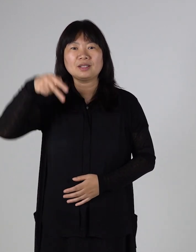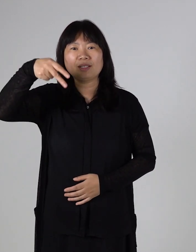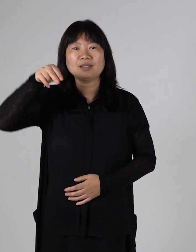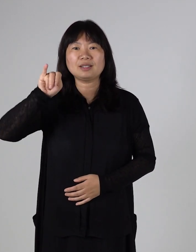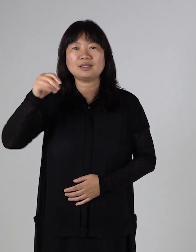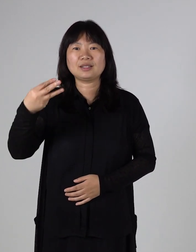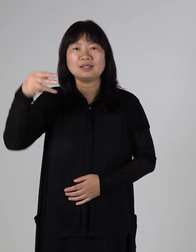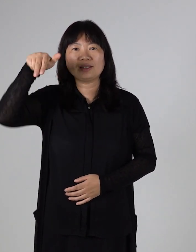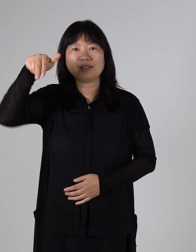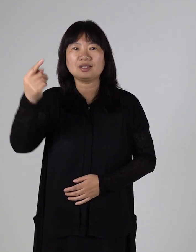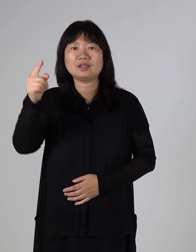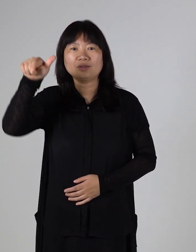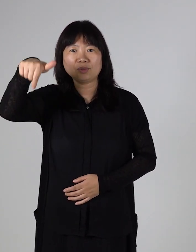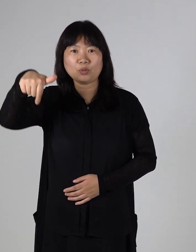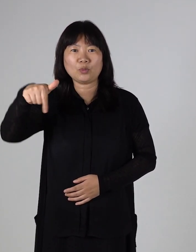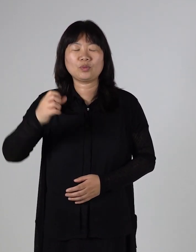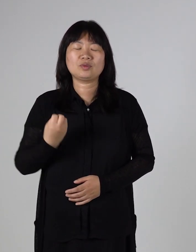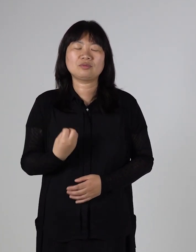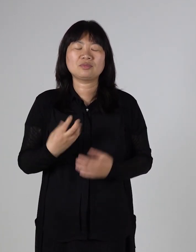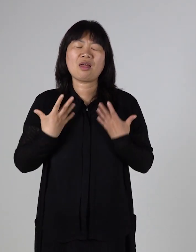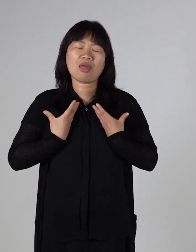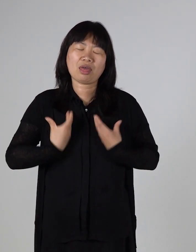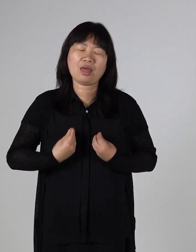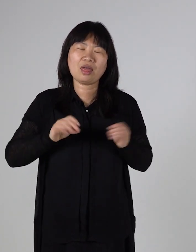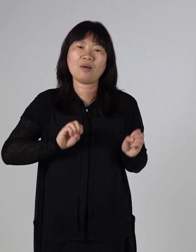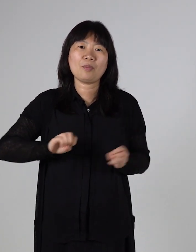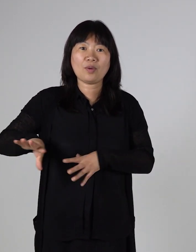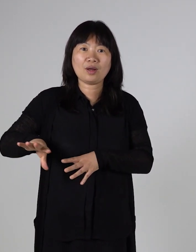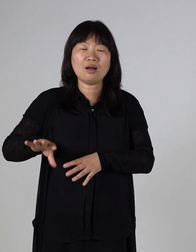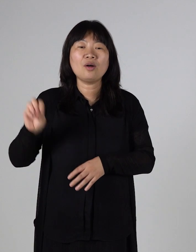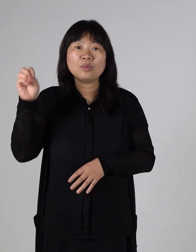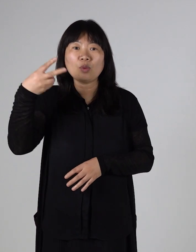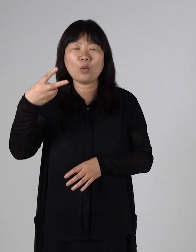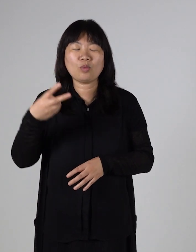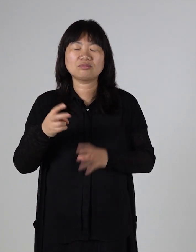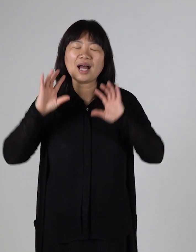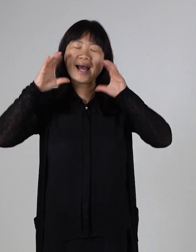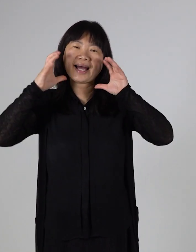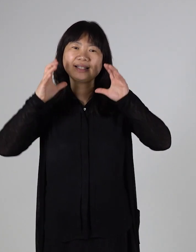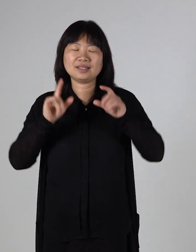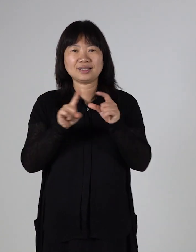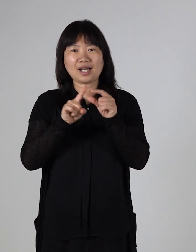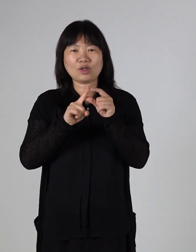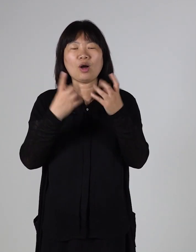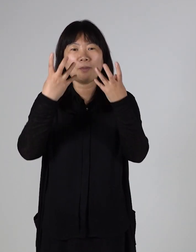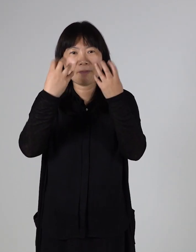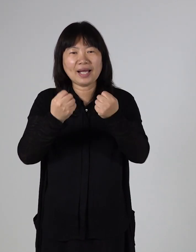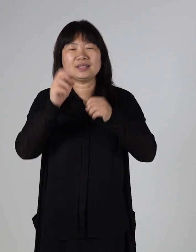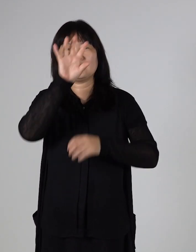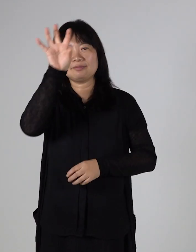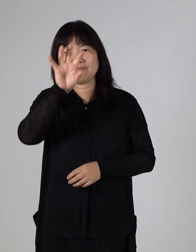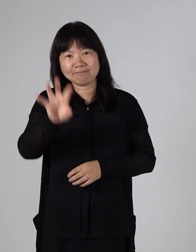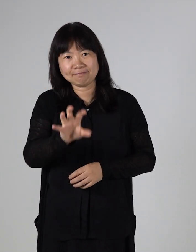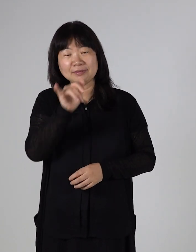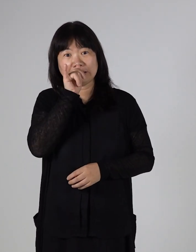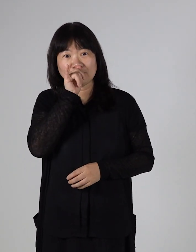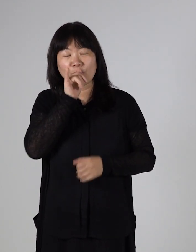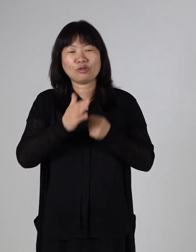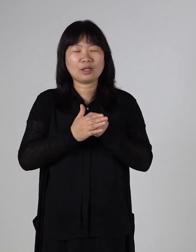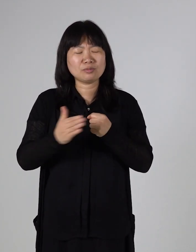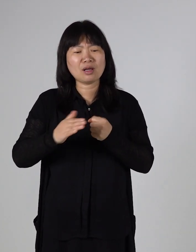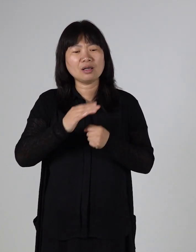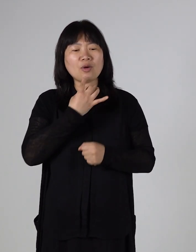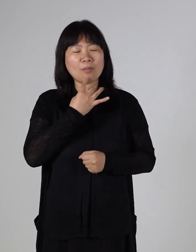실족해 하다, 또 어린아이. 그래서 흘낏 생각하면 이렇게 이해를 가질 수도